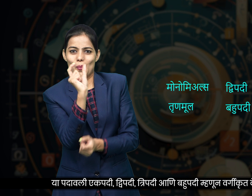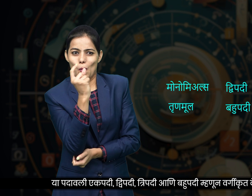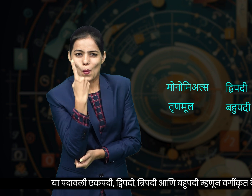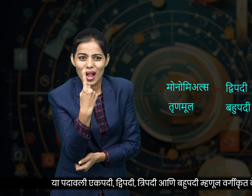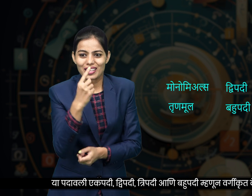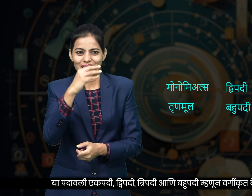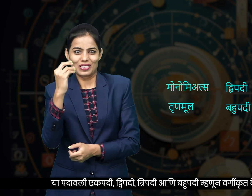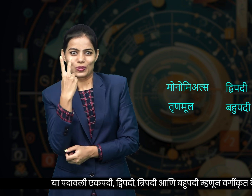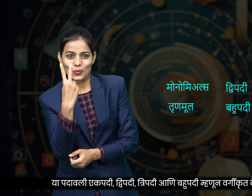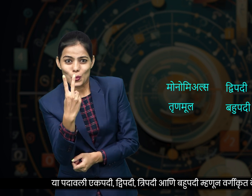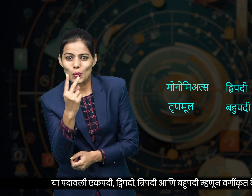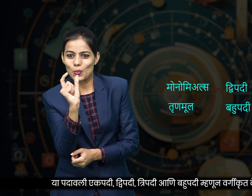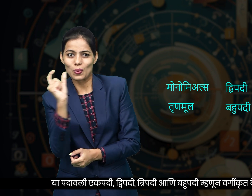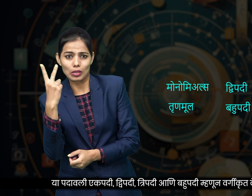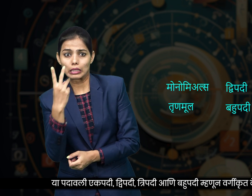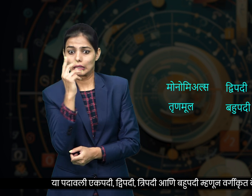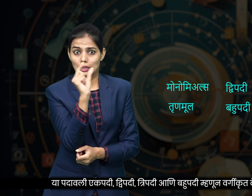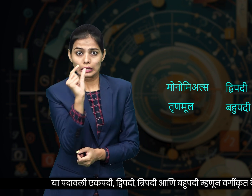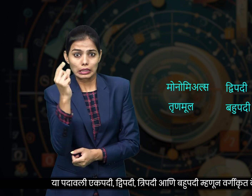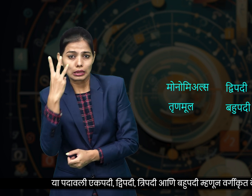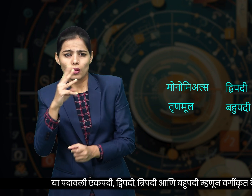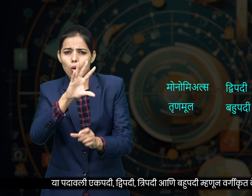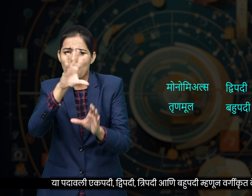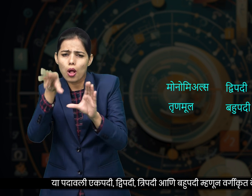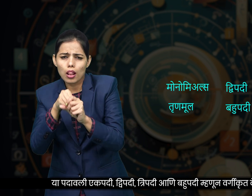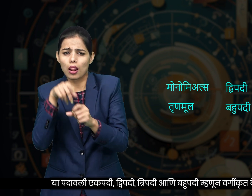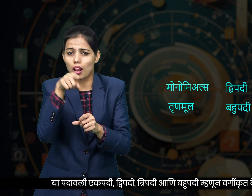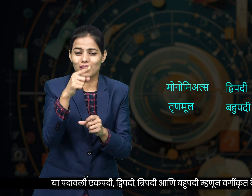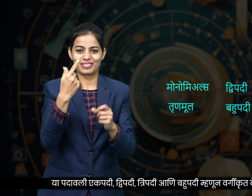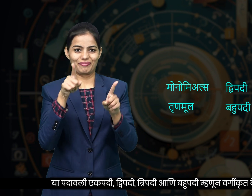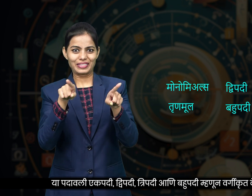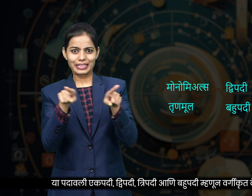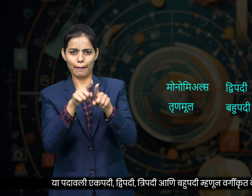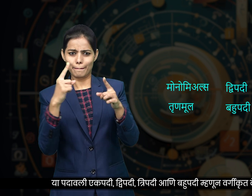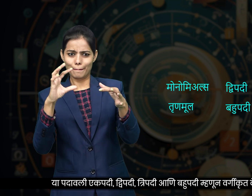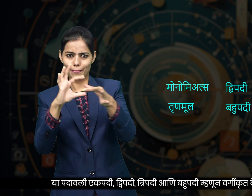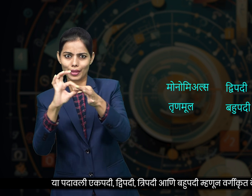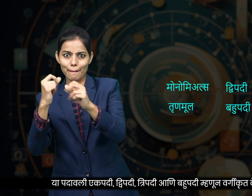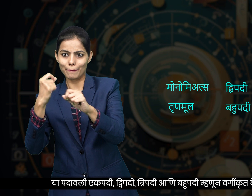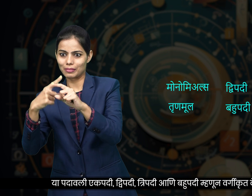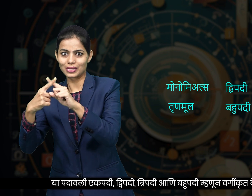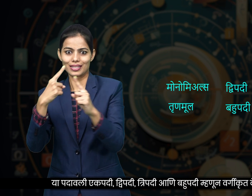या पदावली एकपदी, द्विपदी, त्रिपदी आणि बहुपदी म्हणून वर्गीकृत केल्या आहेत.